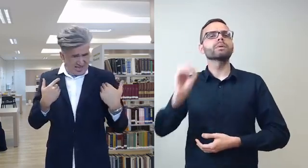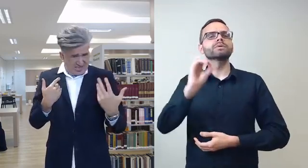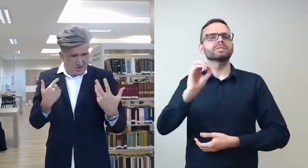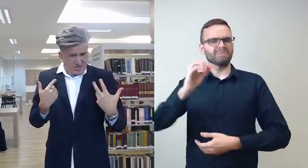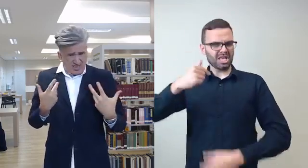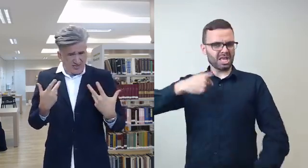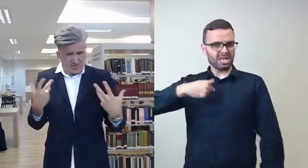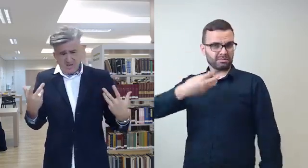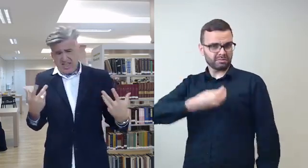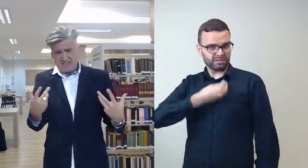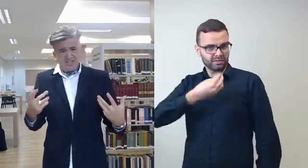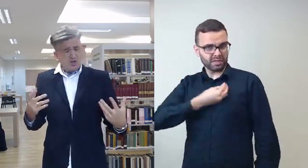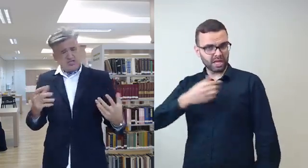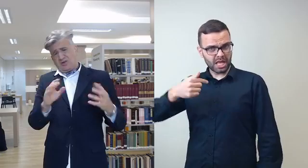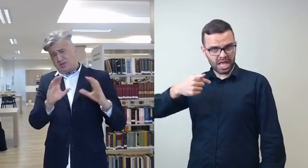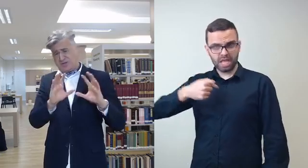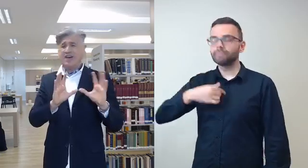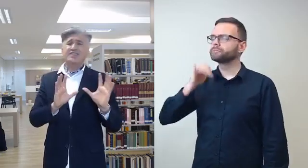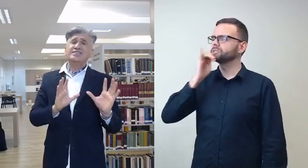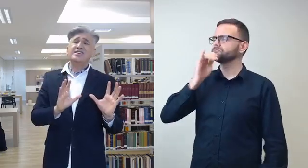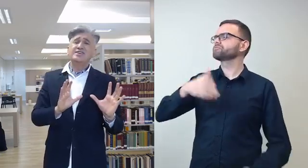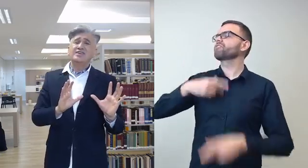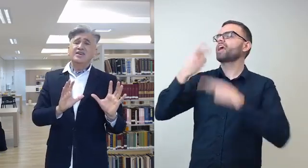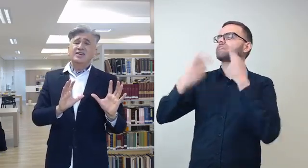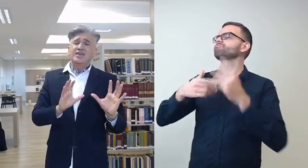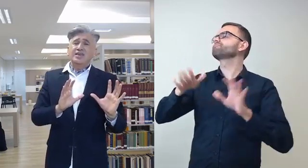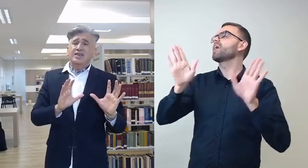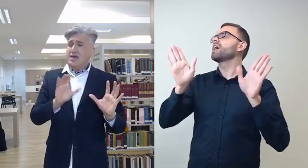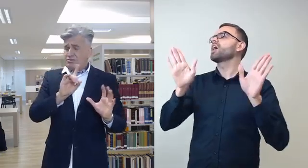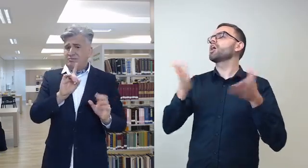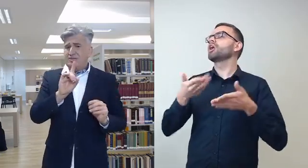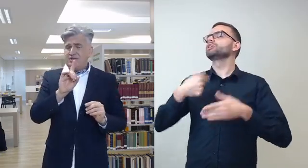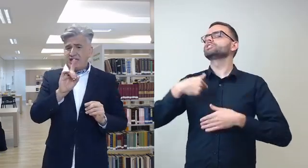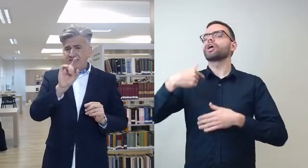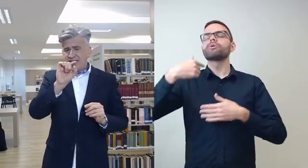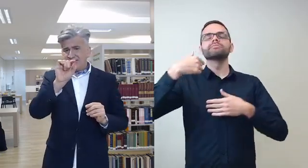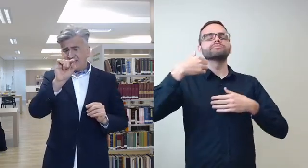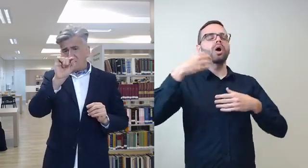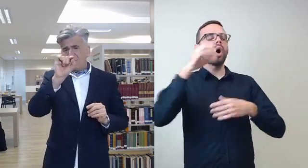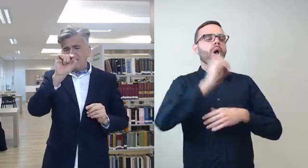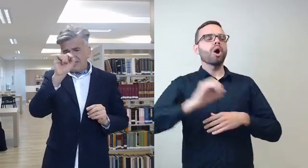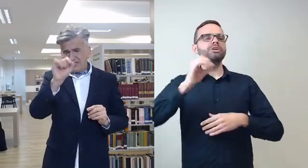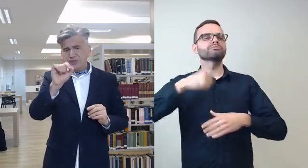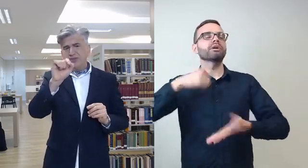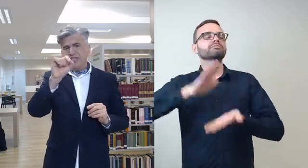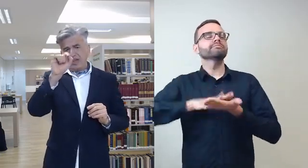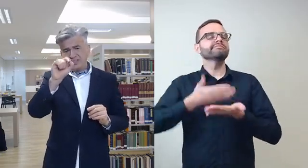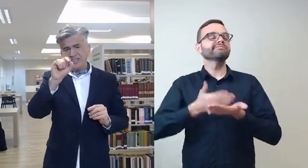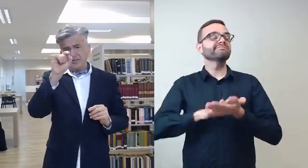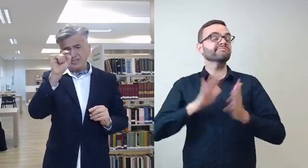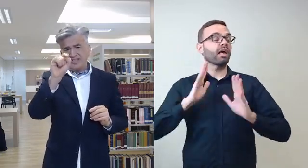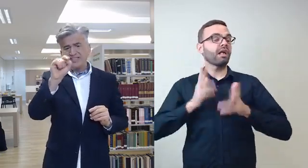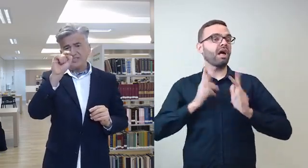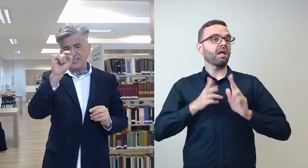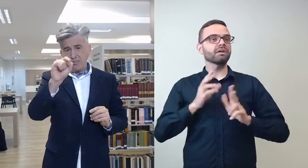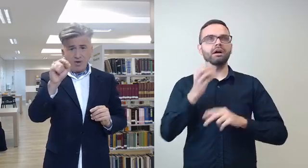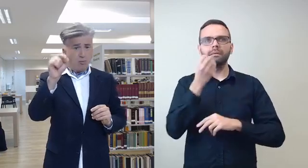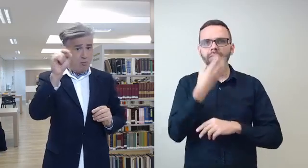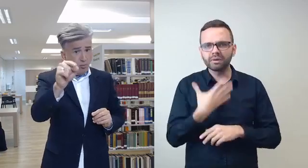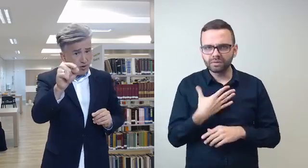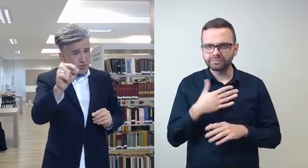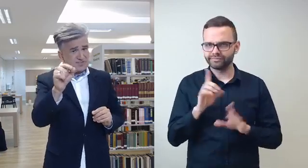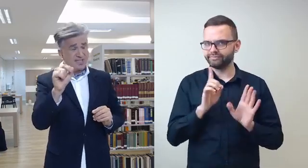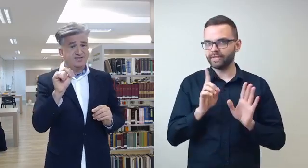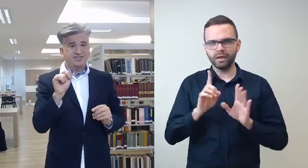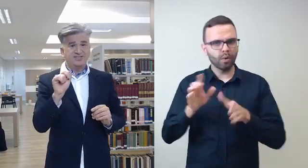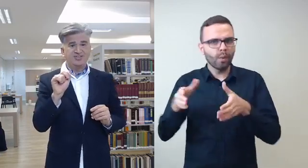Será que eu é que tenho que terminar e dizer, nossa, hoje eu arrasei? Não. Quem tem que estar convencido de que a nossa interpretação está boa é o